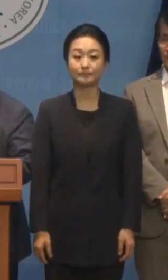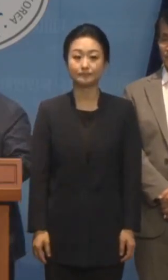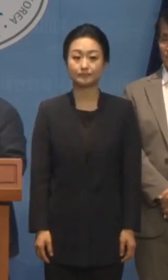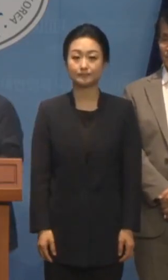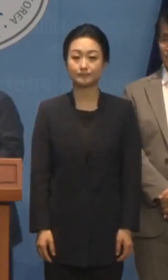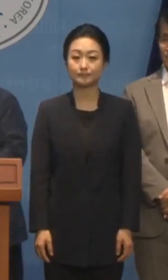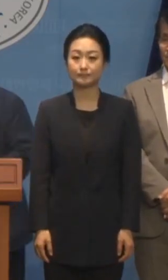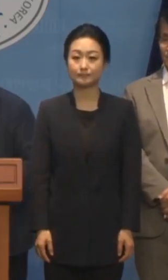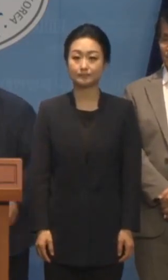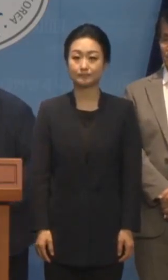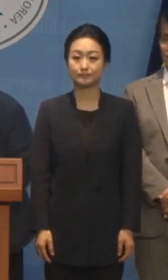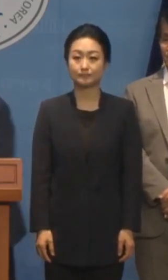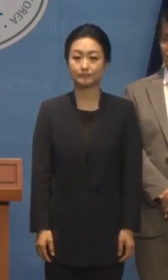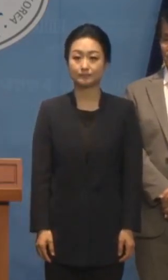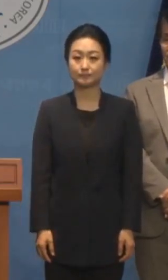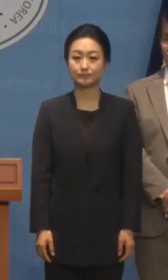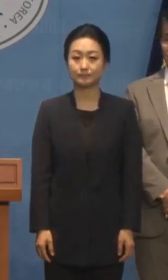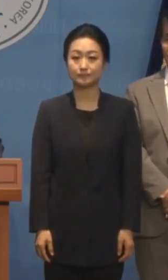하겠습니다.